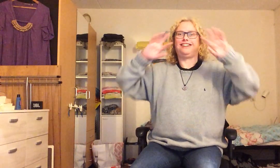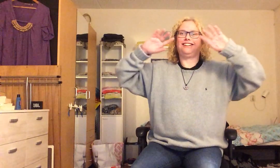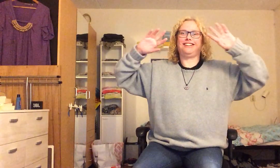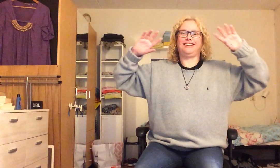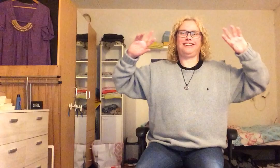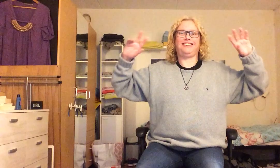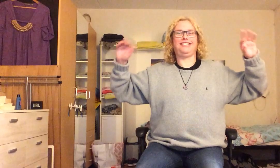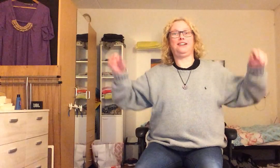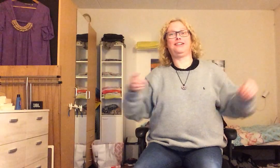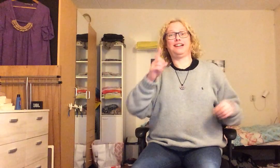Hey you!